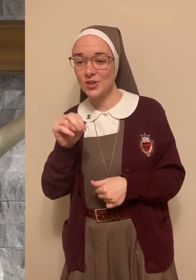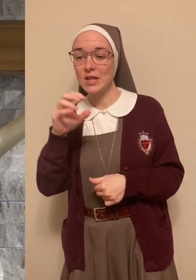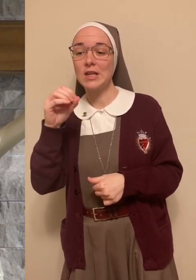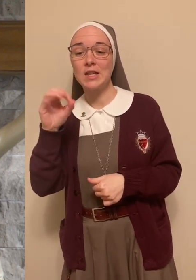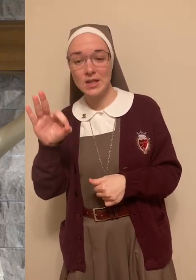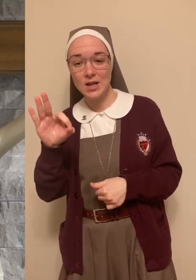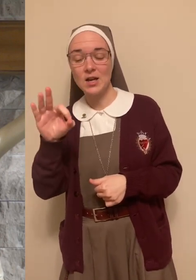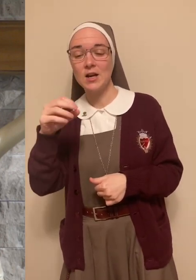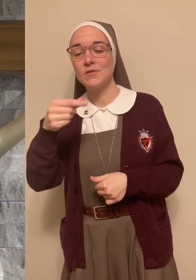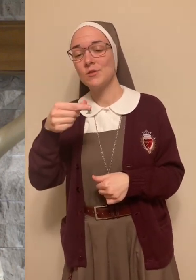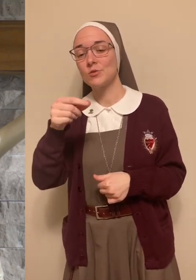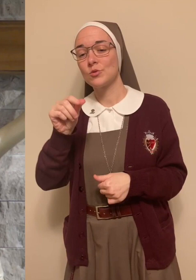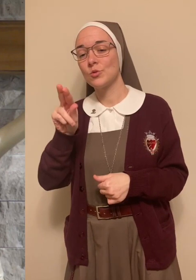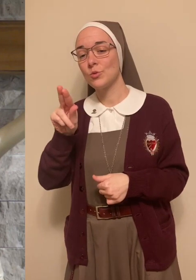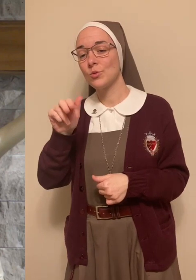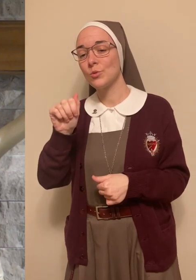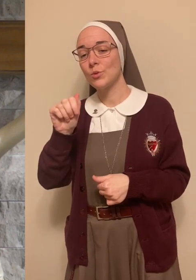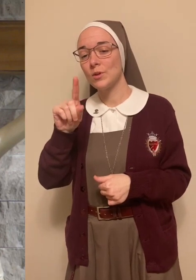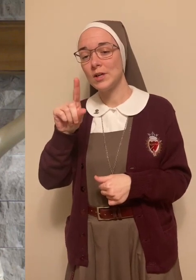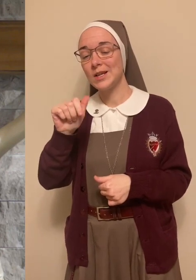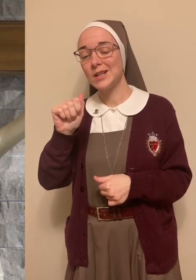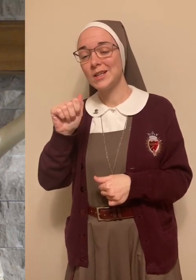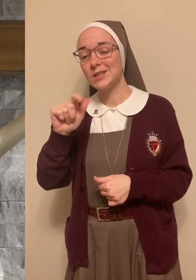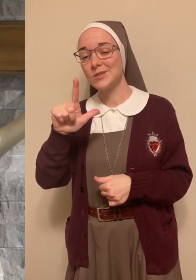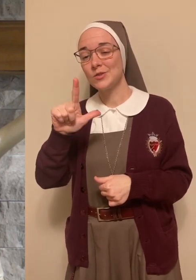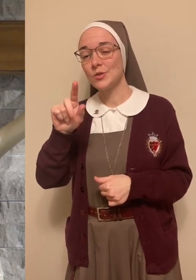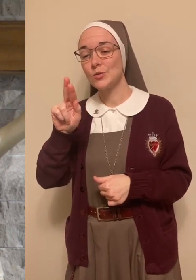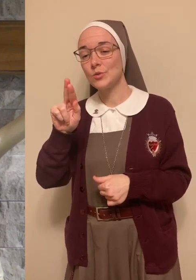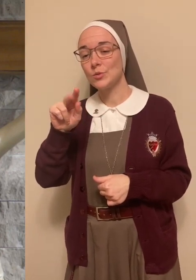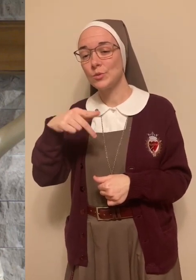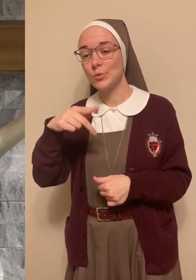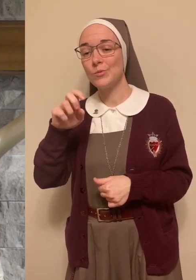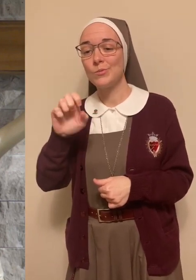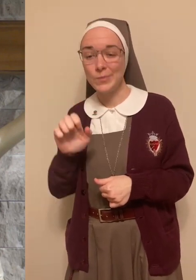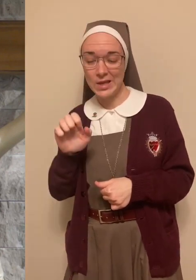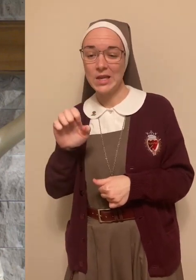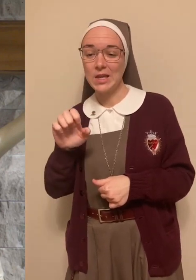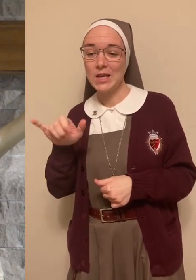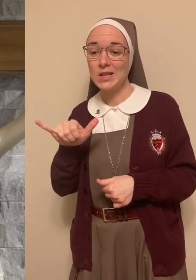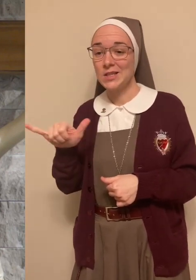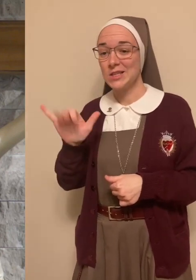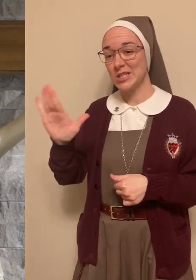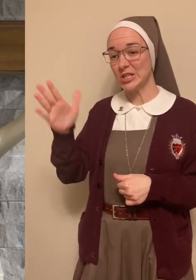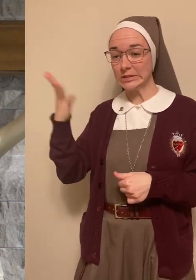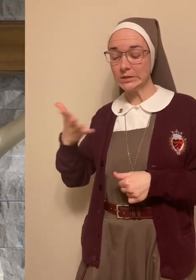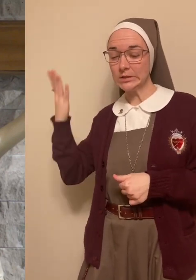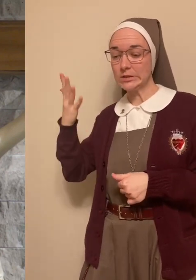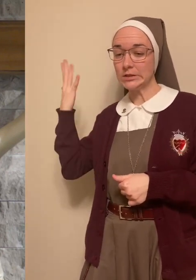lo vuelva a hacer hoy. Aplaste la cabeza de la serpiente.